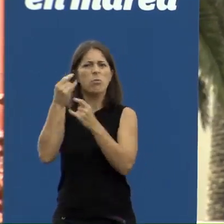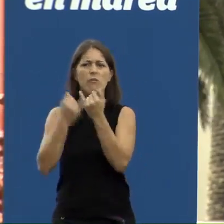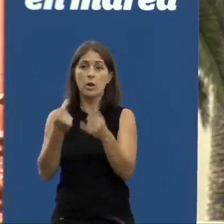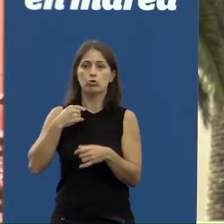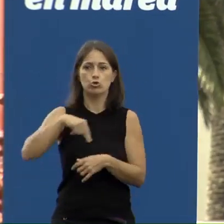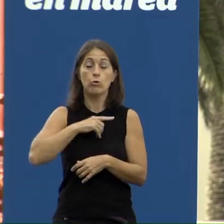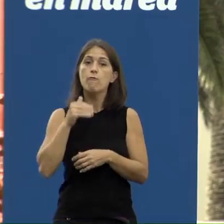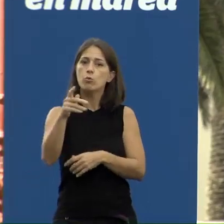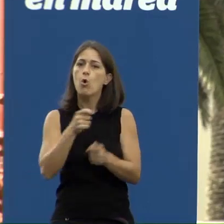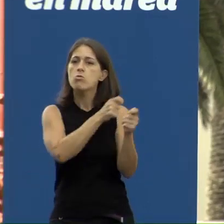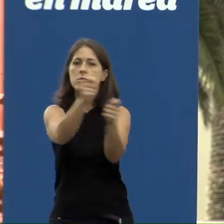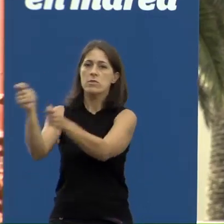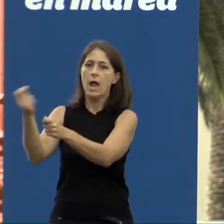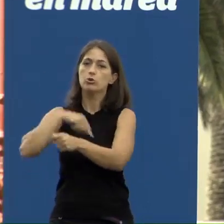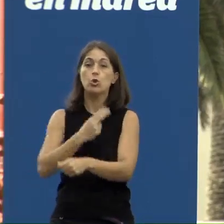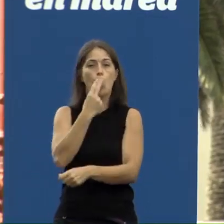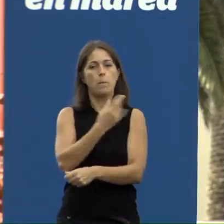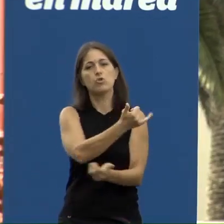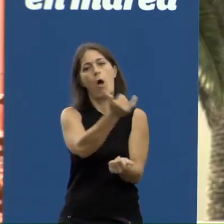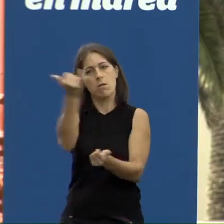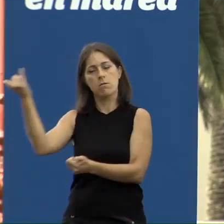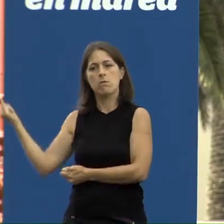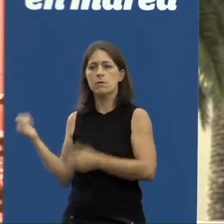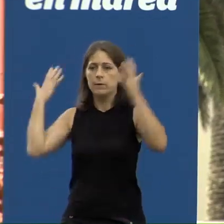terra. Temos un compromiso con todas elas.